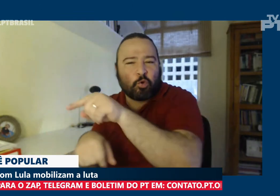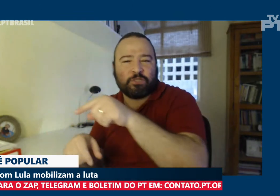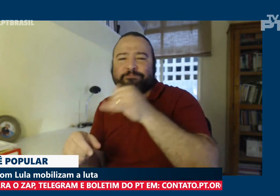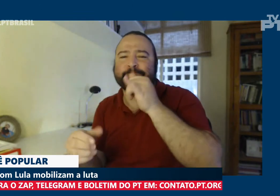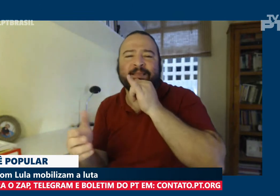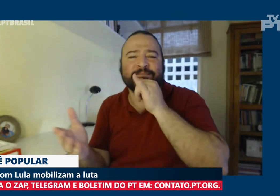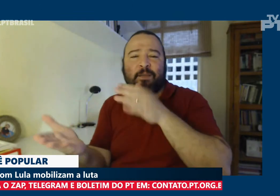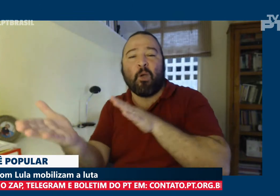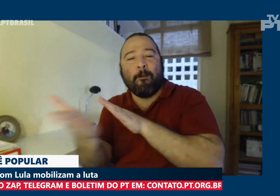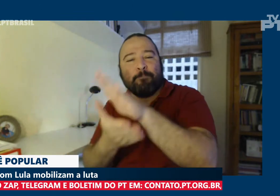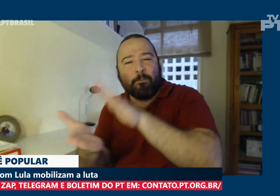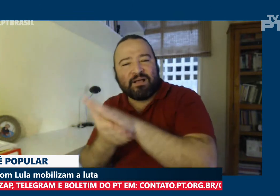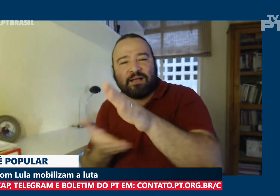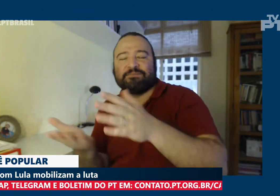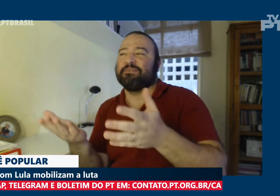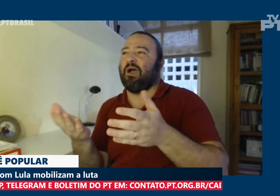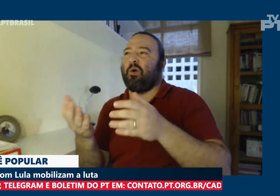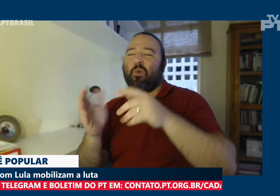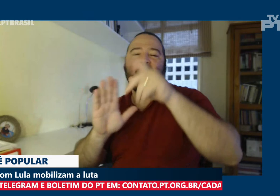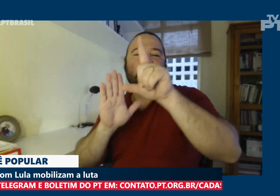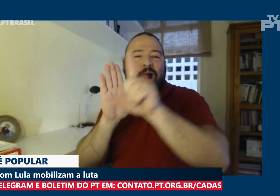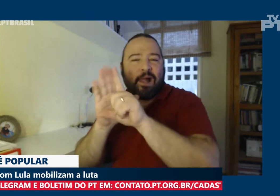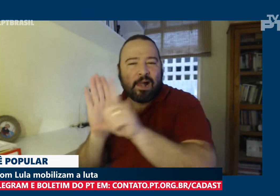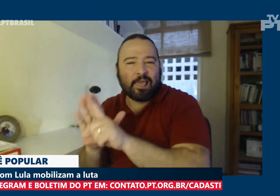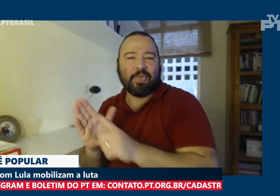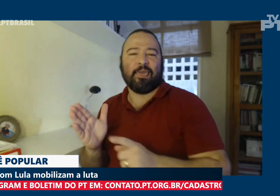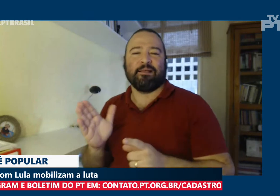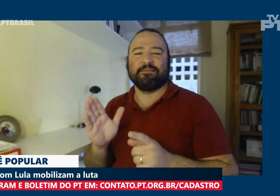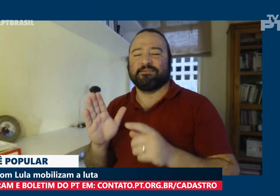da divulgação da língua de sinais,